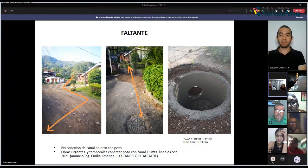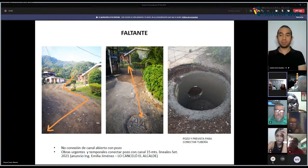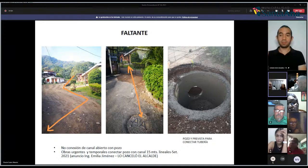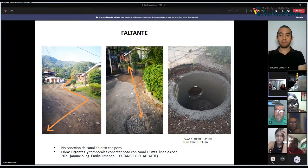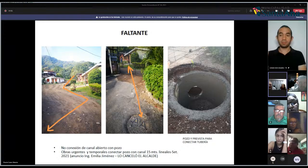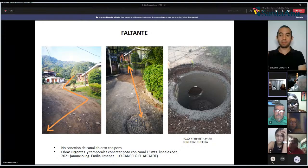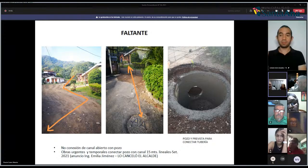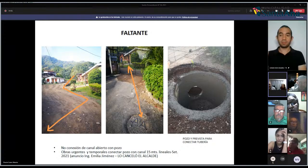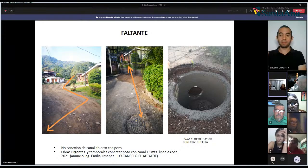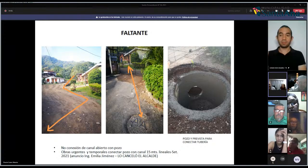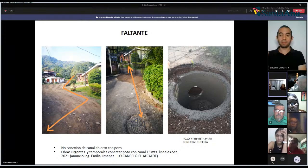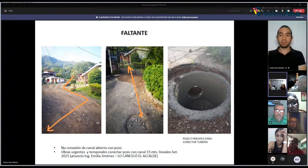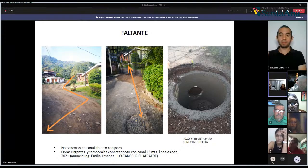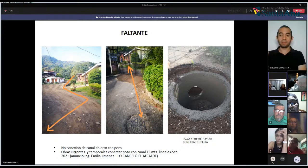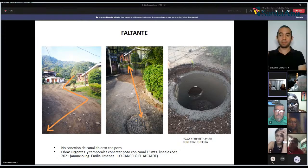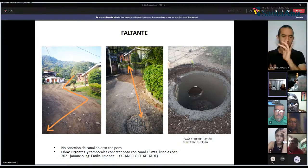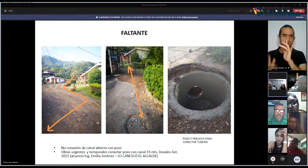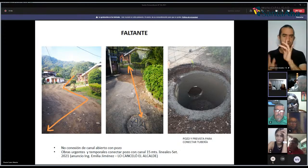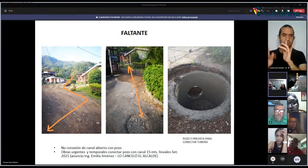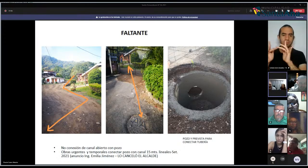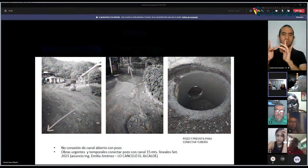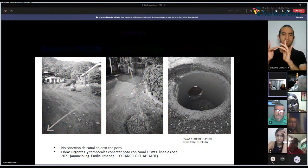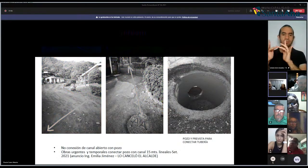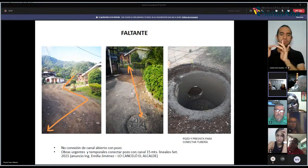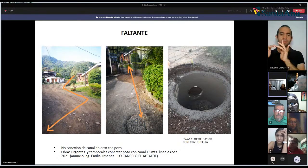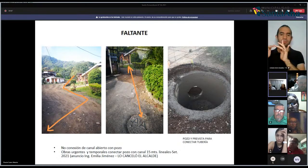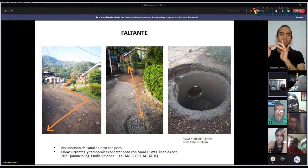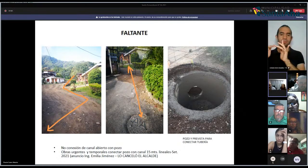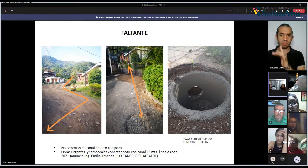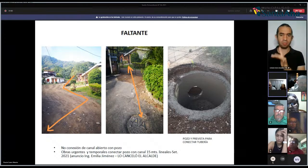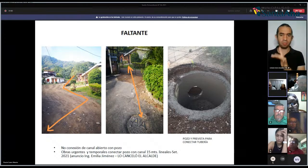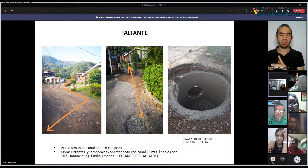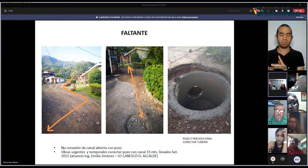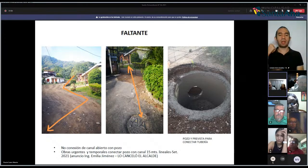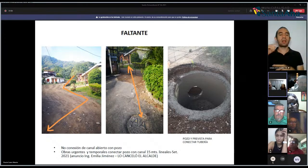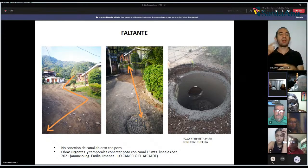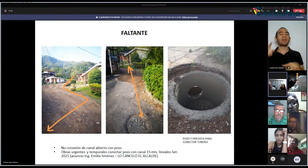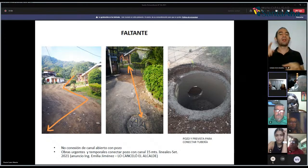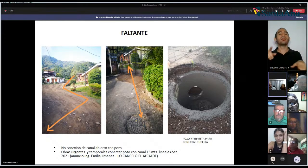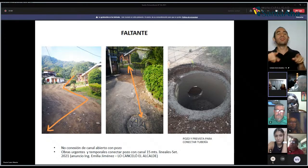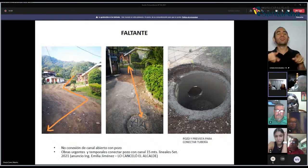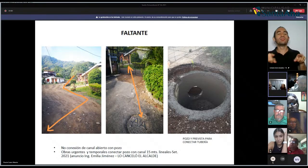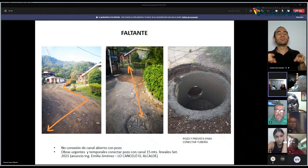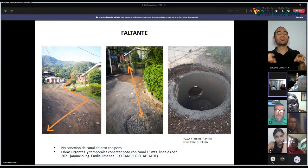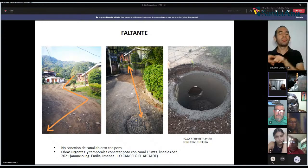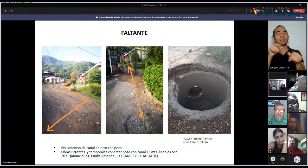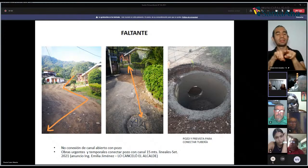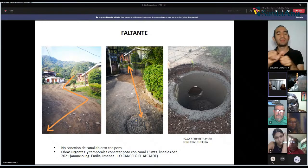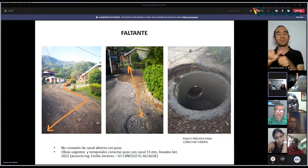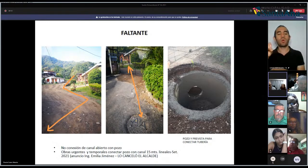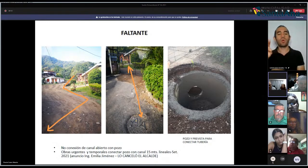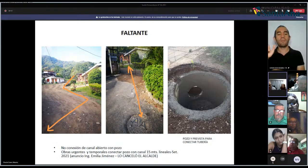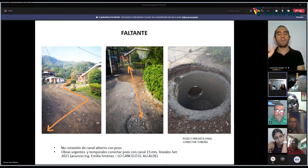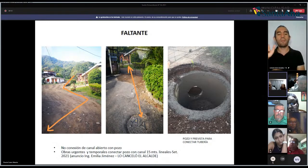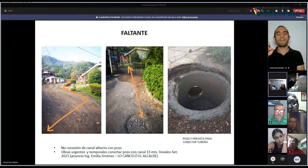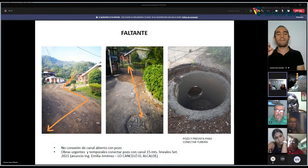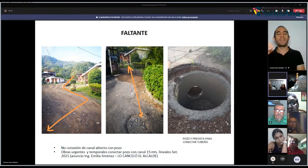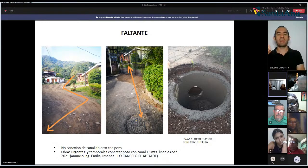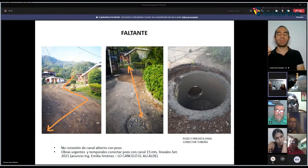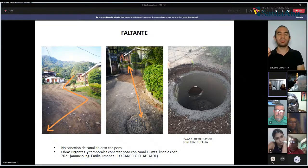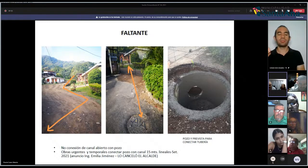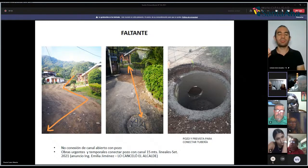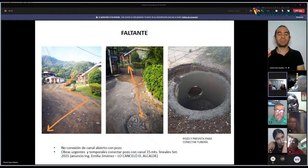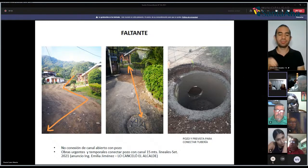propiedad de las hermanas o andorra que vienen repito de de los las